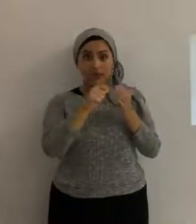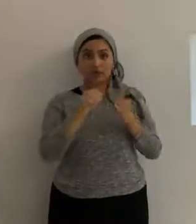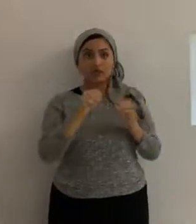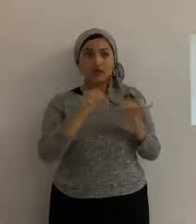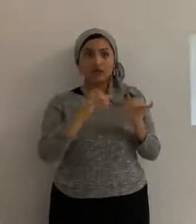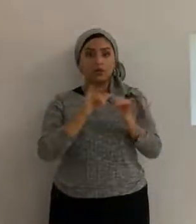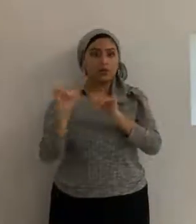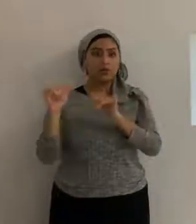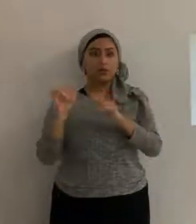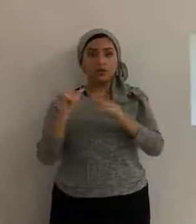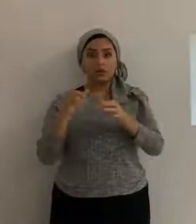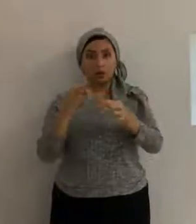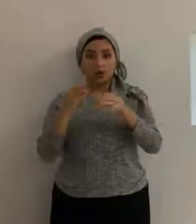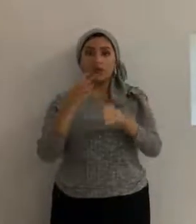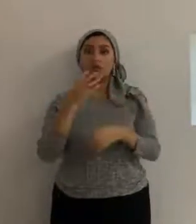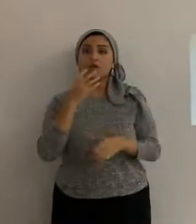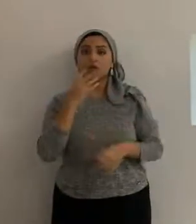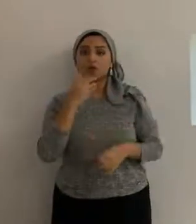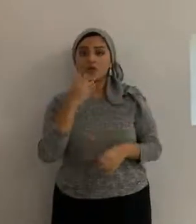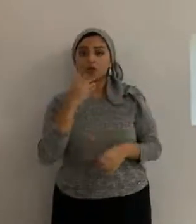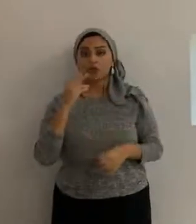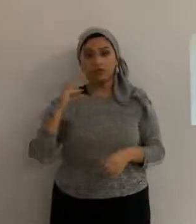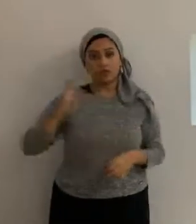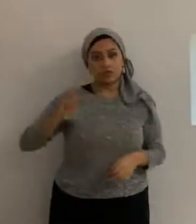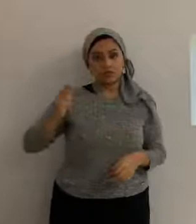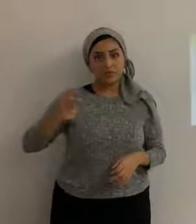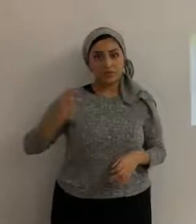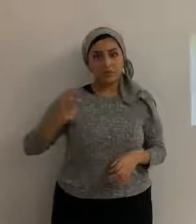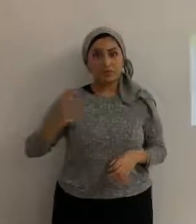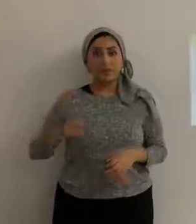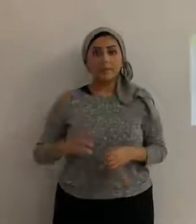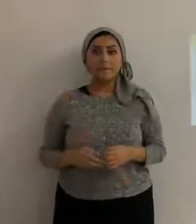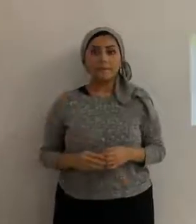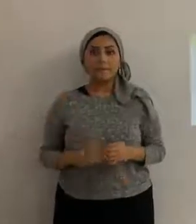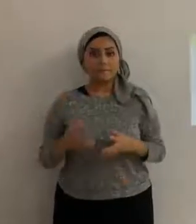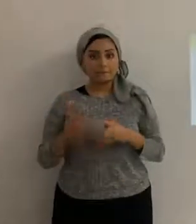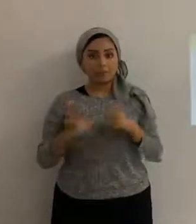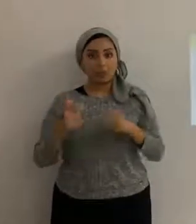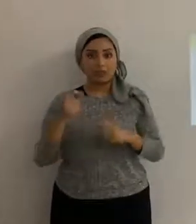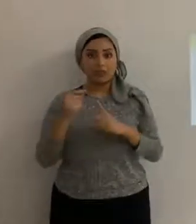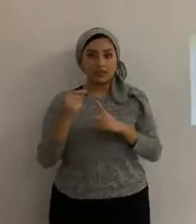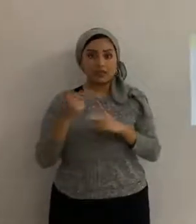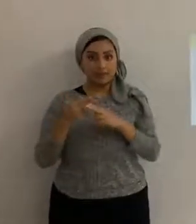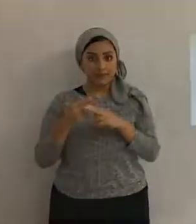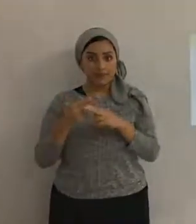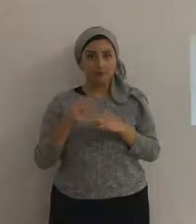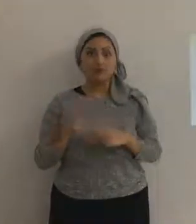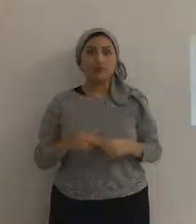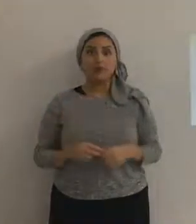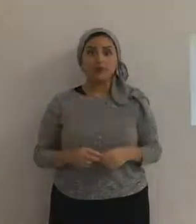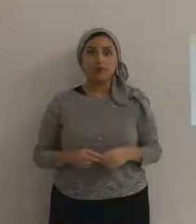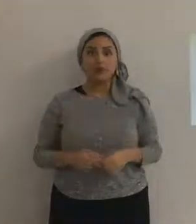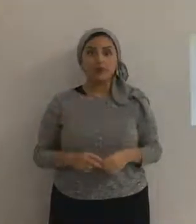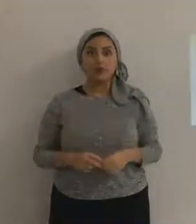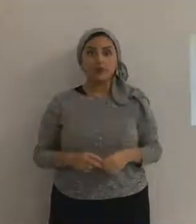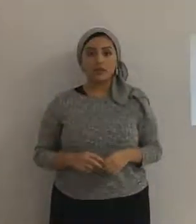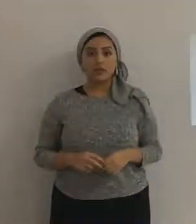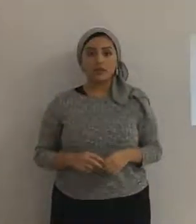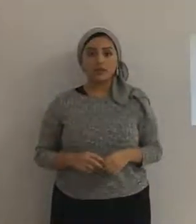un historiador judío, como es Flavio Josefo, de mucho renombre, no lo idolatro, ¿verdad? De mucho renombre, que no